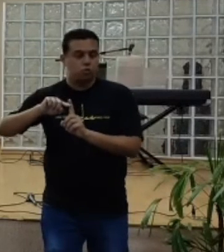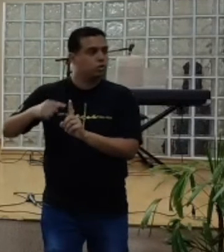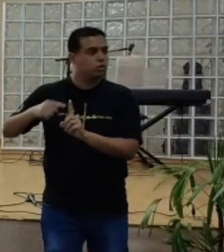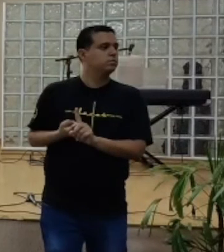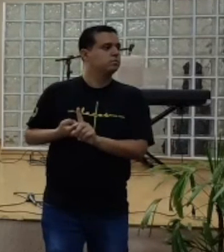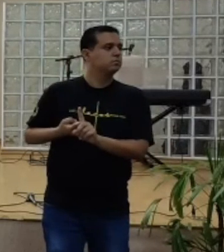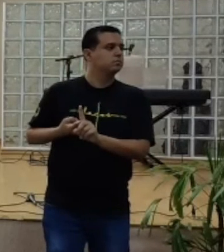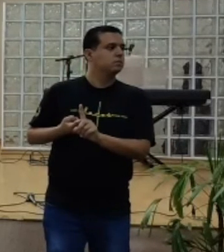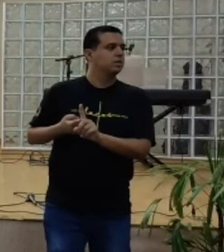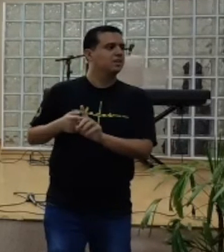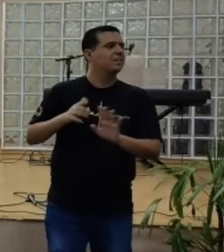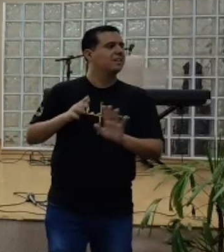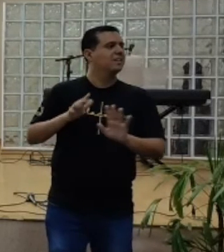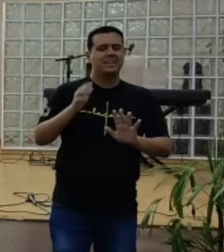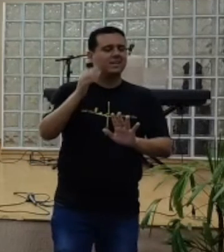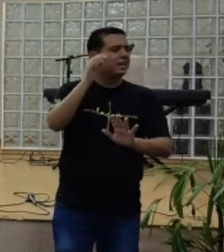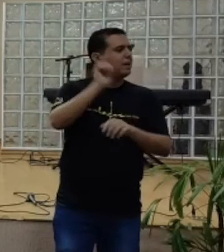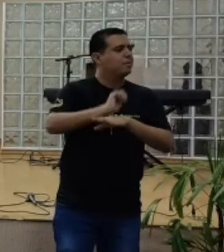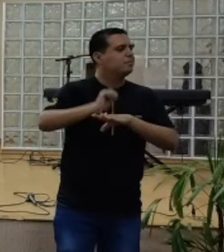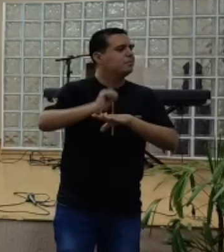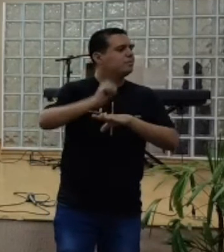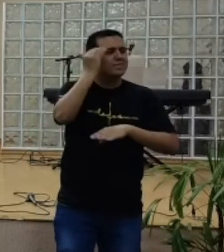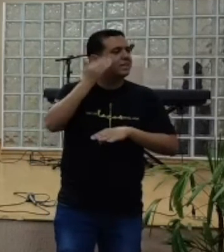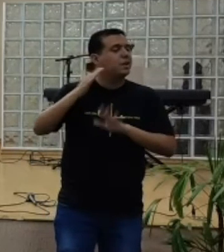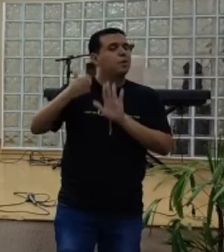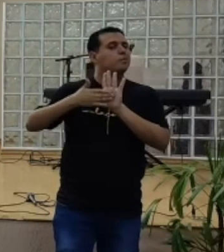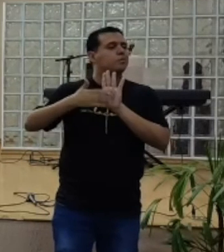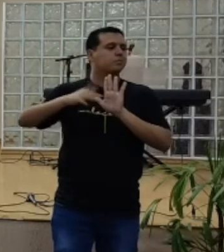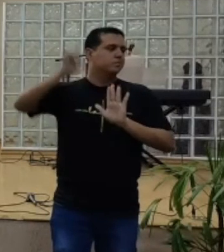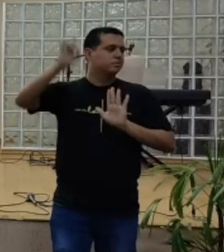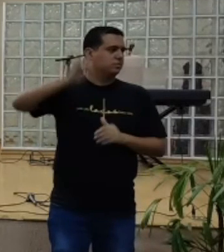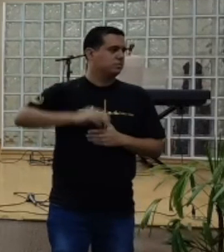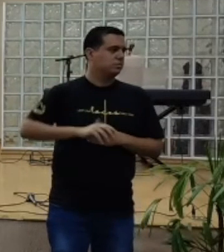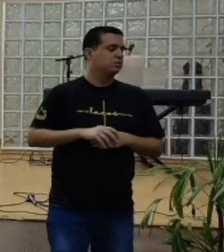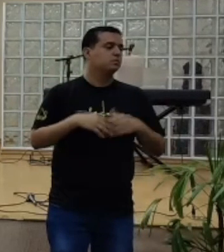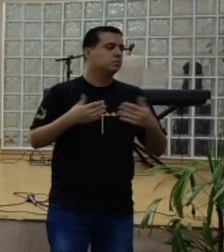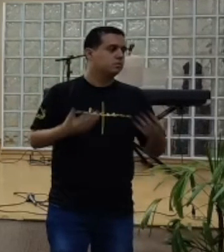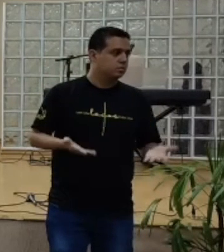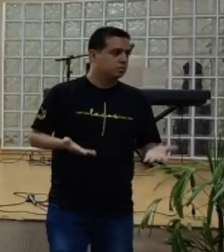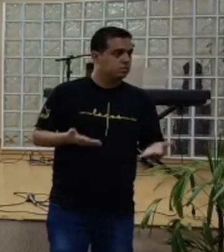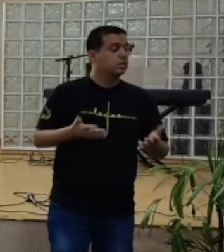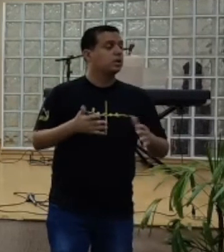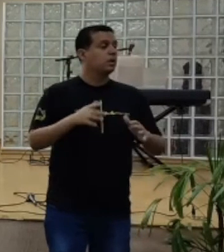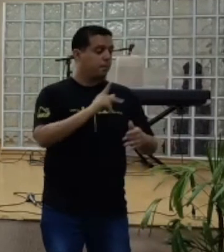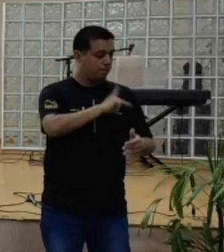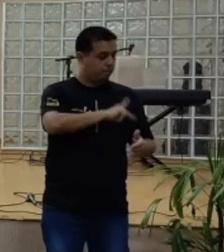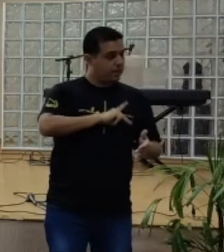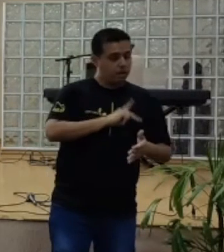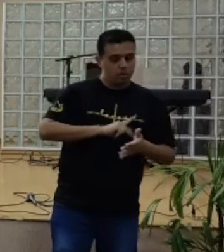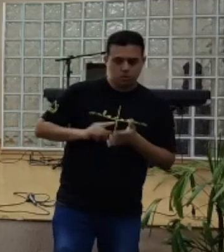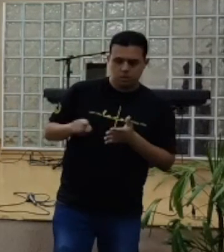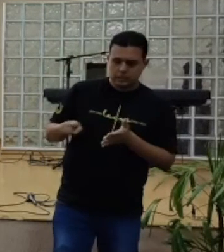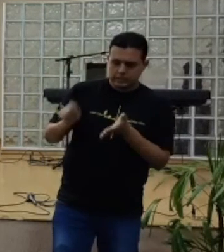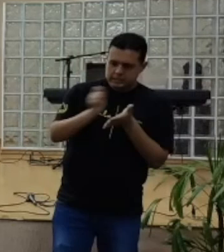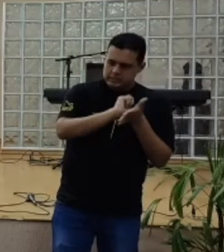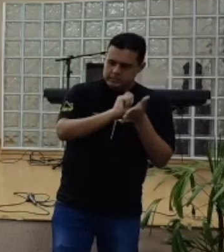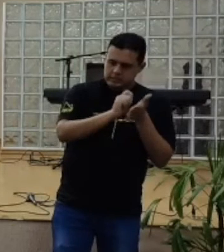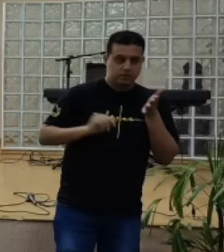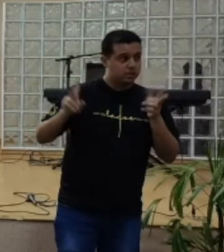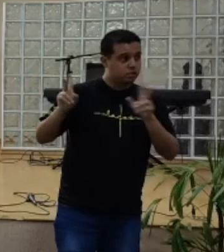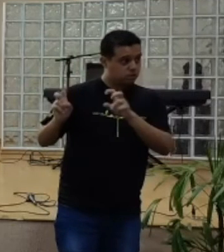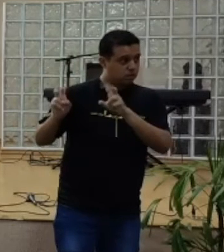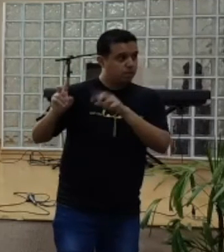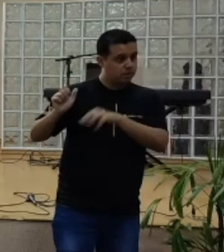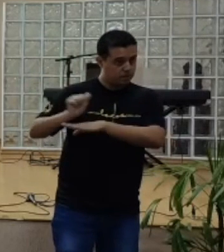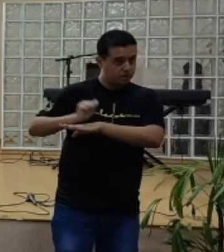é esta história que ele vai trazer para fechar, para fazer com que aqueles cristãos e aqueles judaizantes